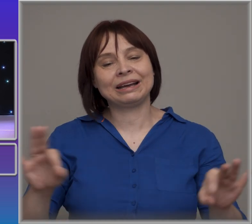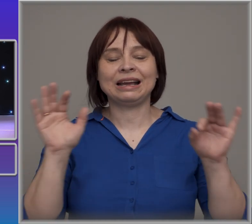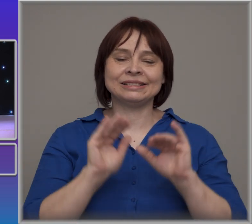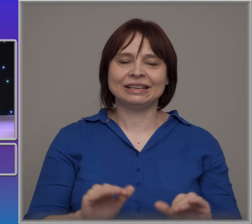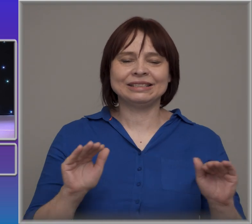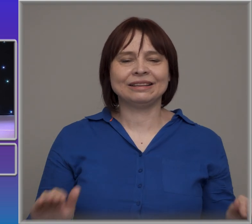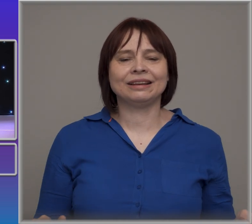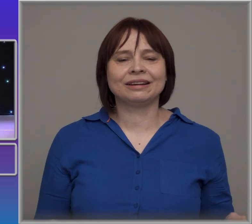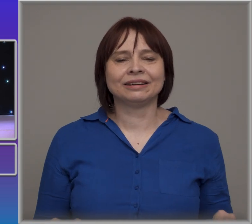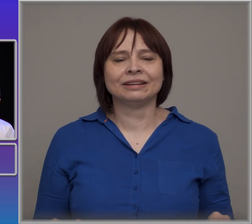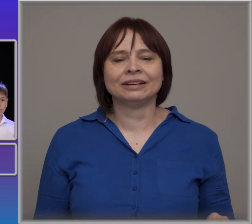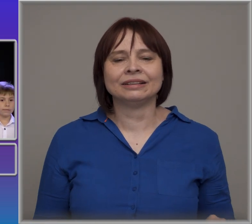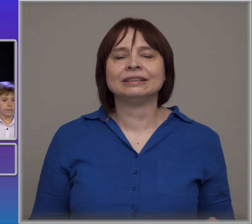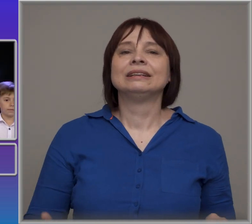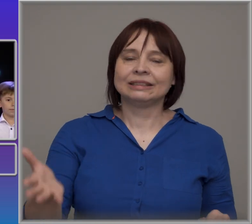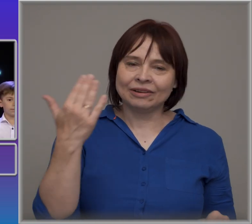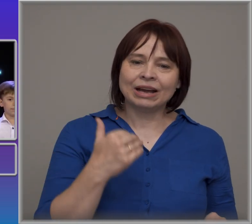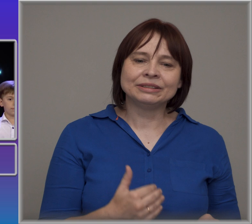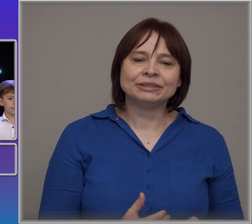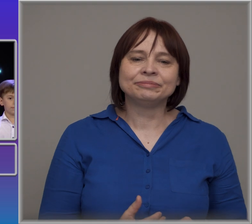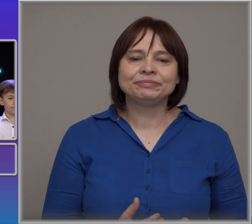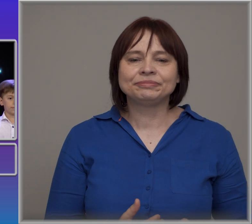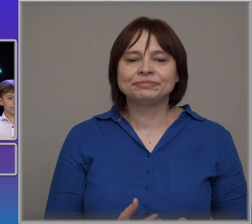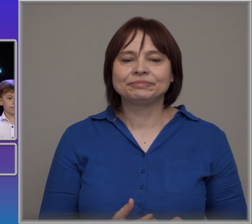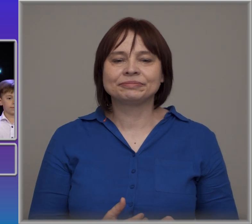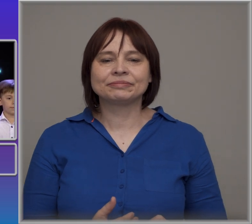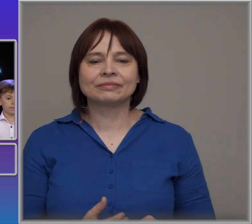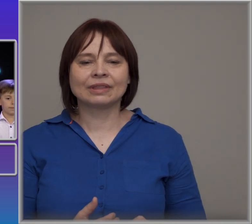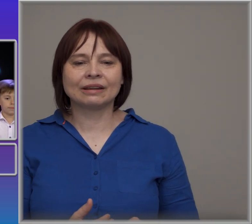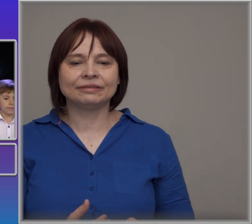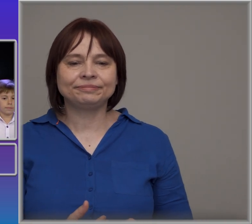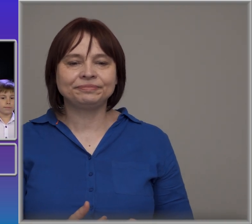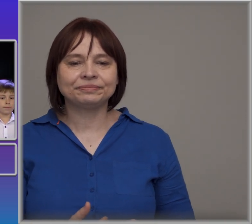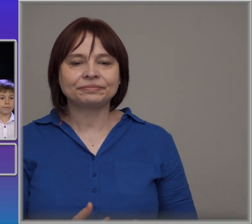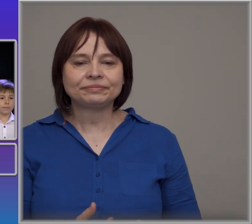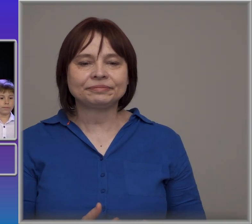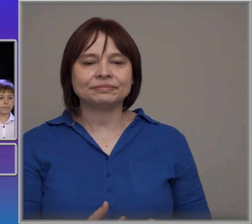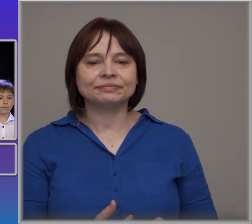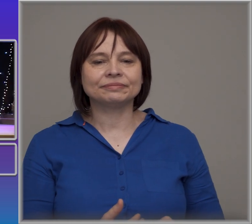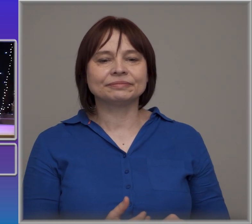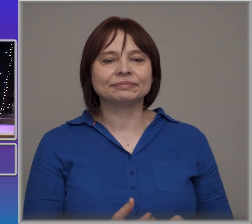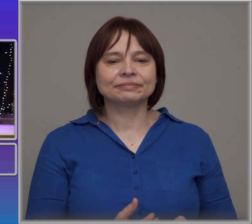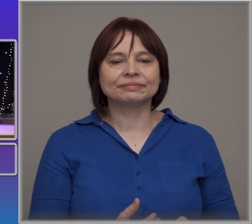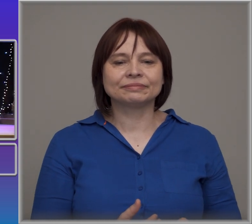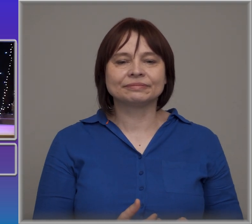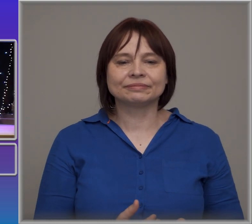Иди по жизни и благодари за все, все, что на пути встречаешь.